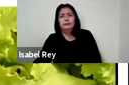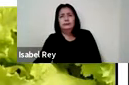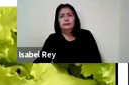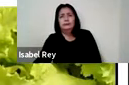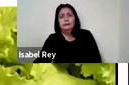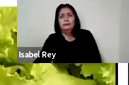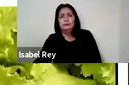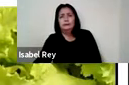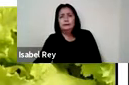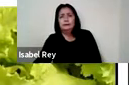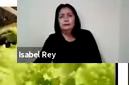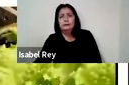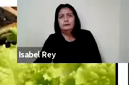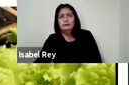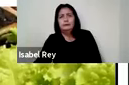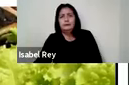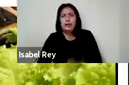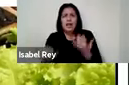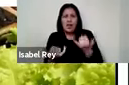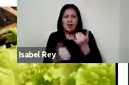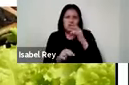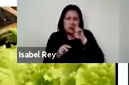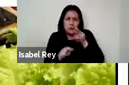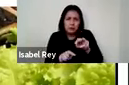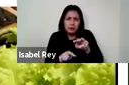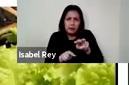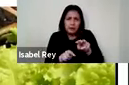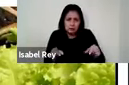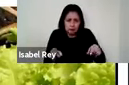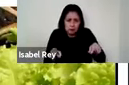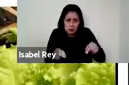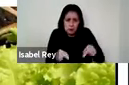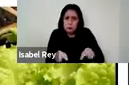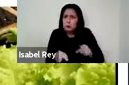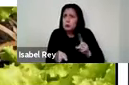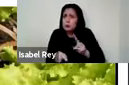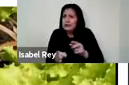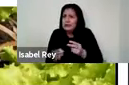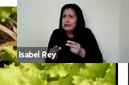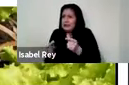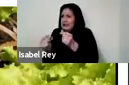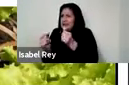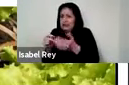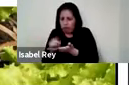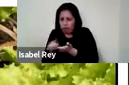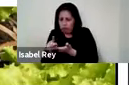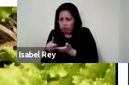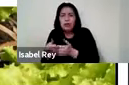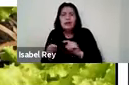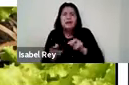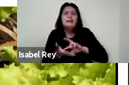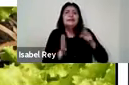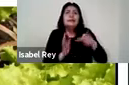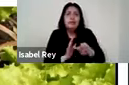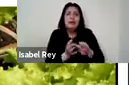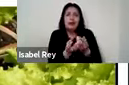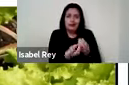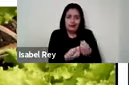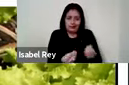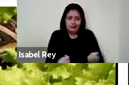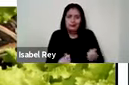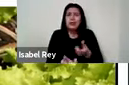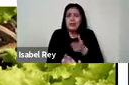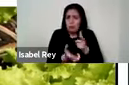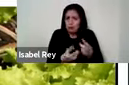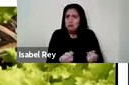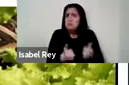Como podemos observar, aquí el LED no es muy acelerado, lo que significa que la tierra, que la humedad de la tierra está